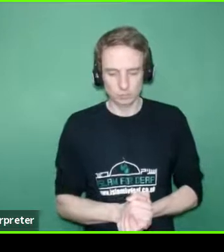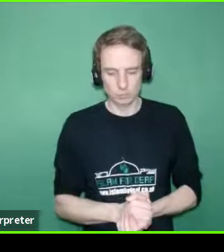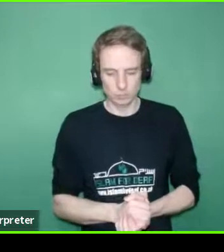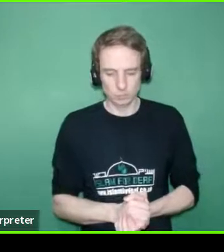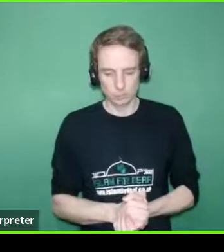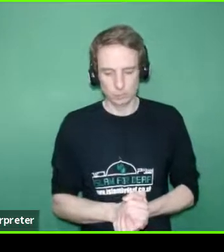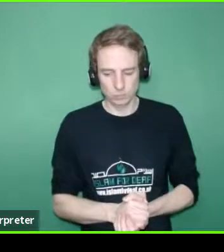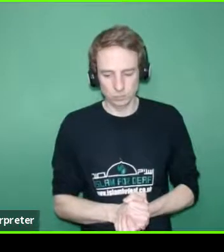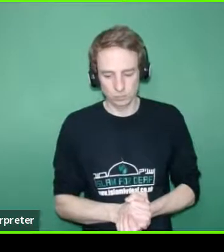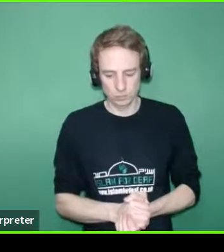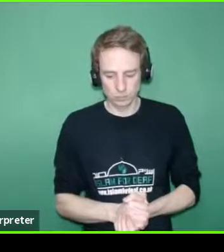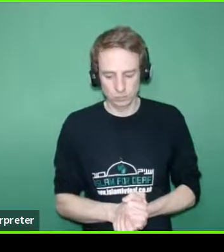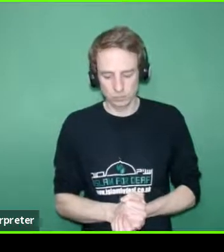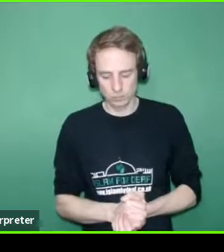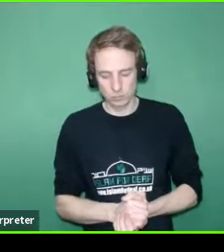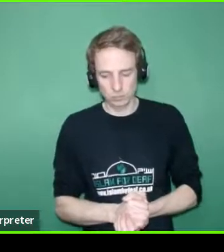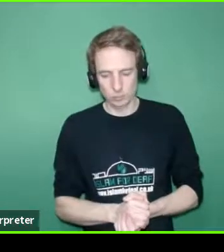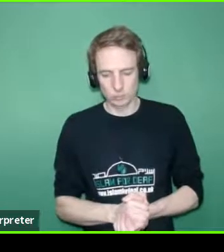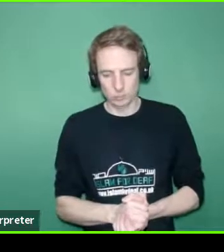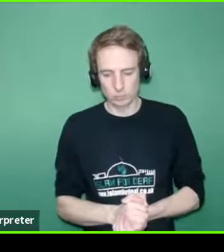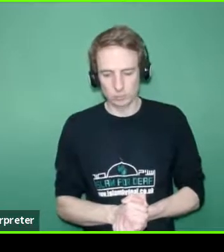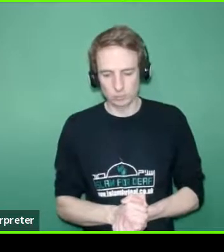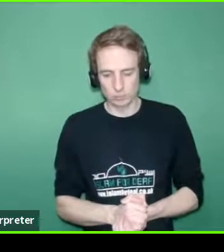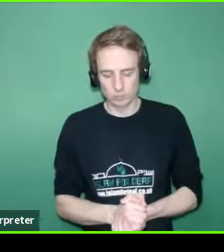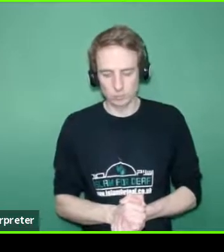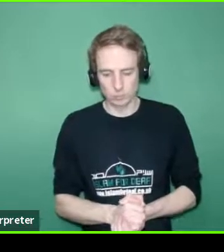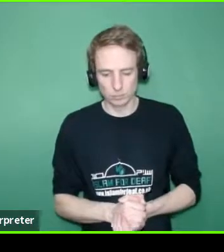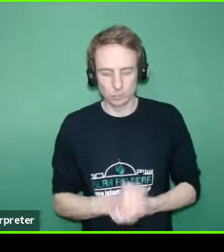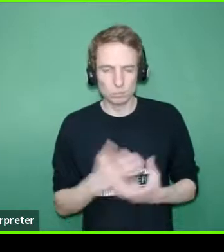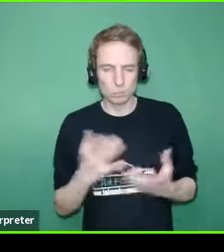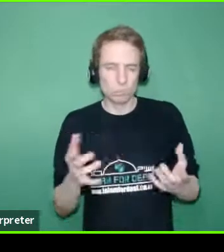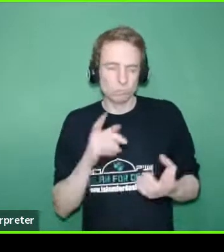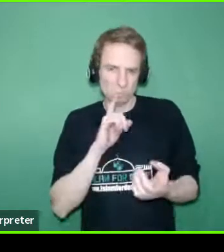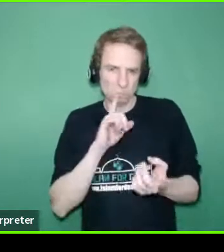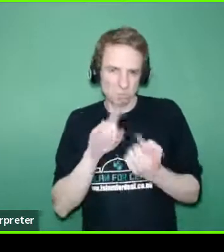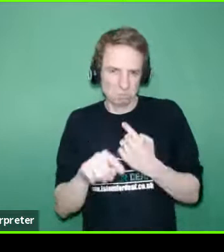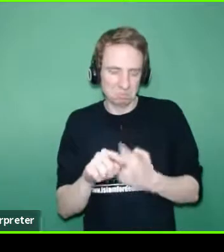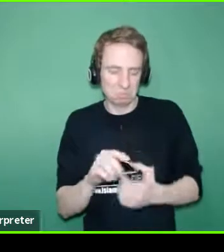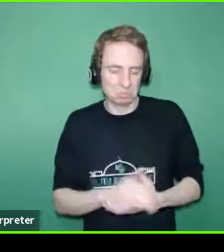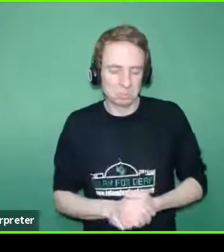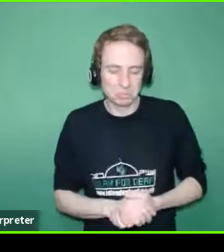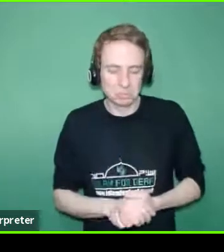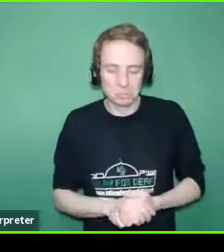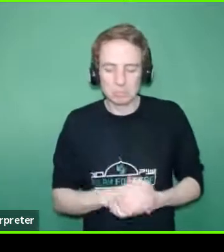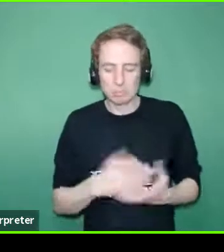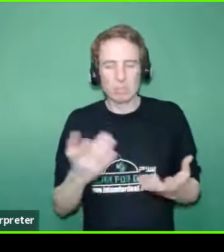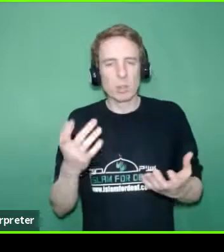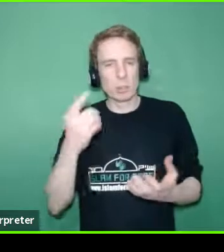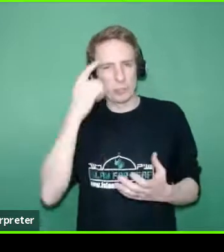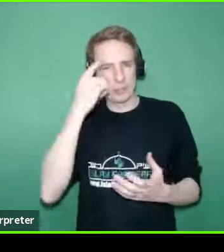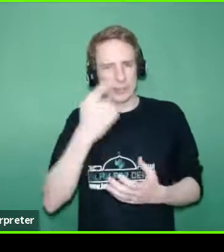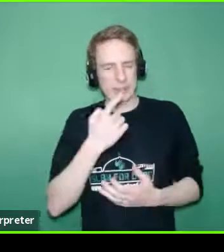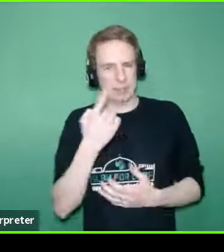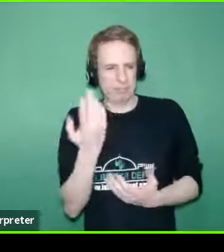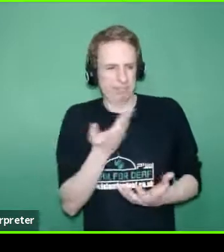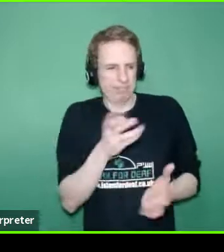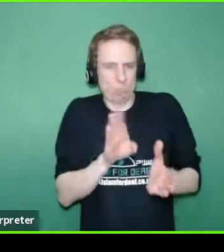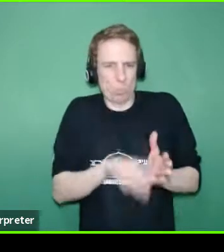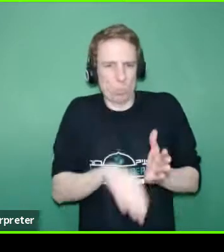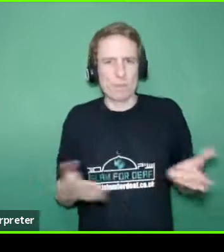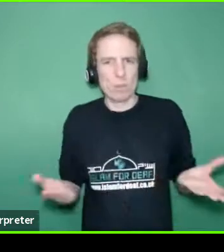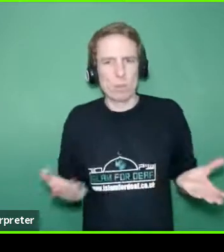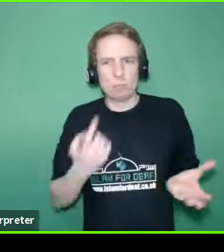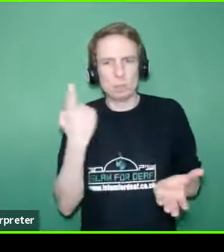الله خير شيخنا. So in response to this question, we ask, who is it who instructed us or taught us